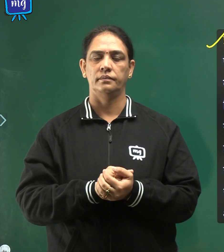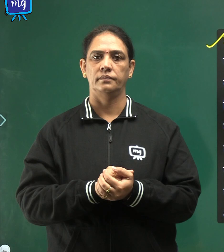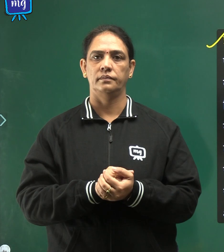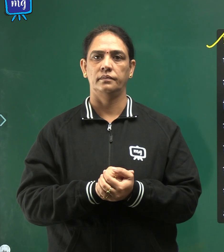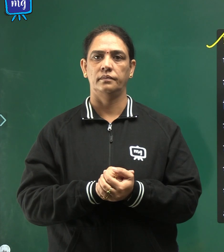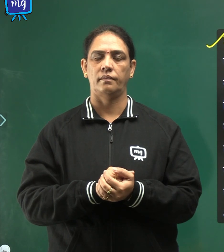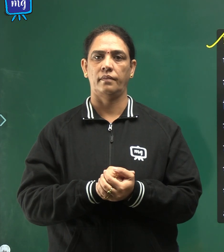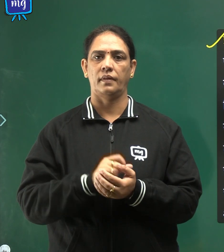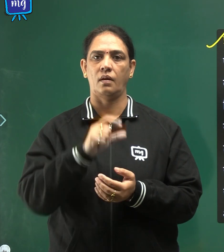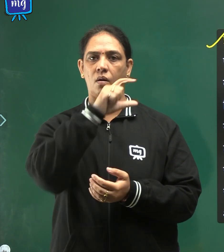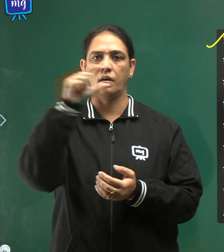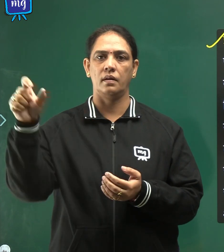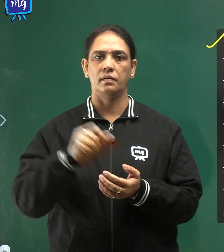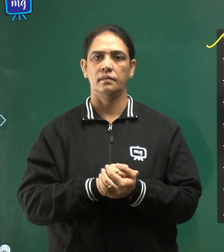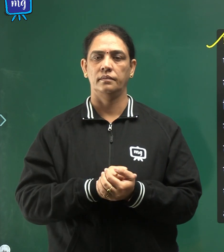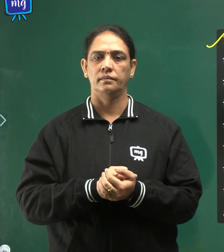या